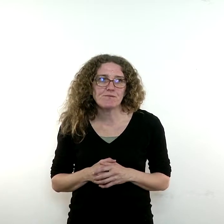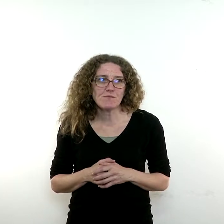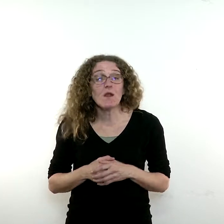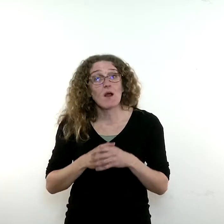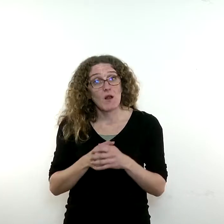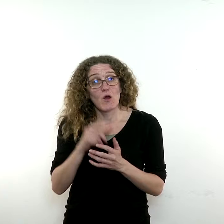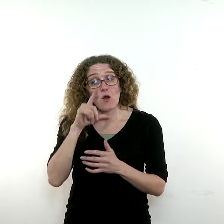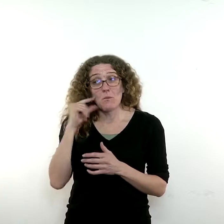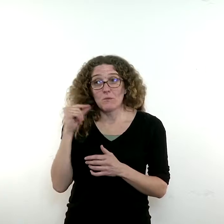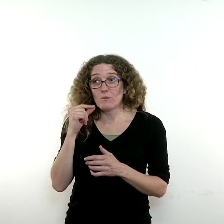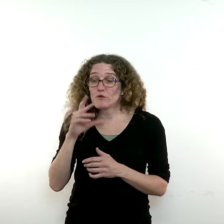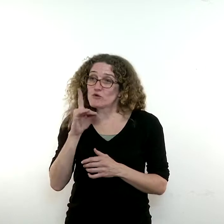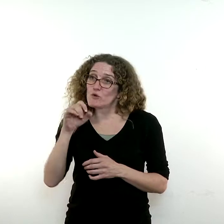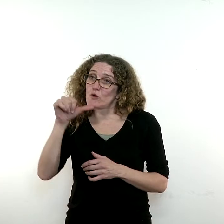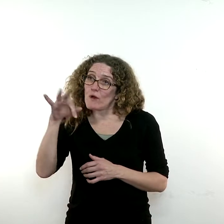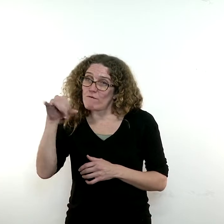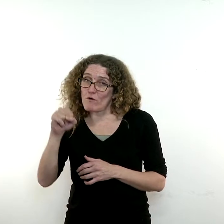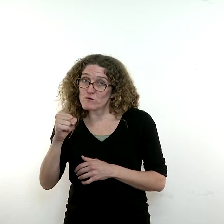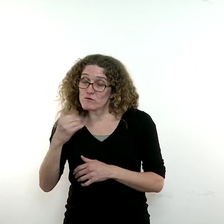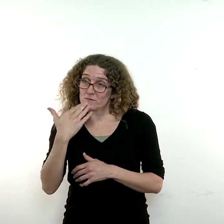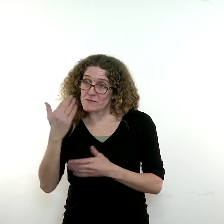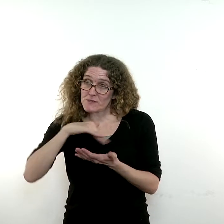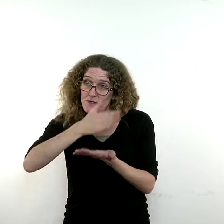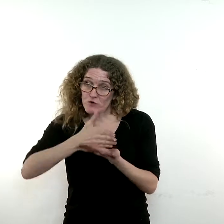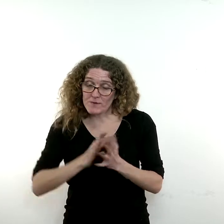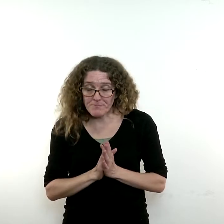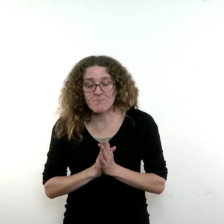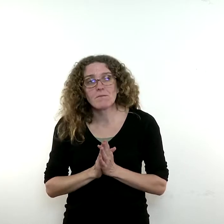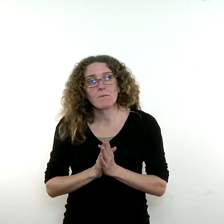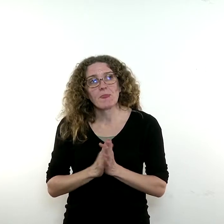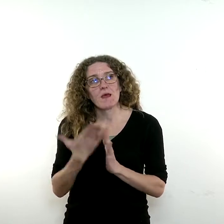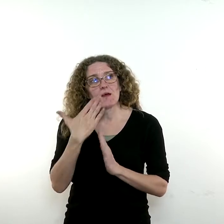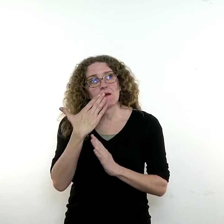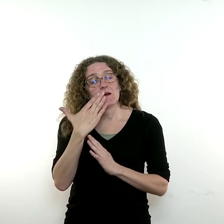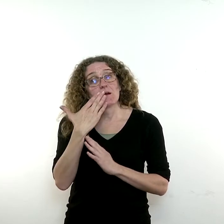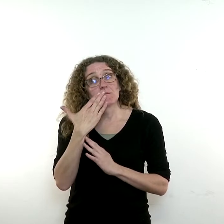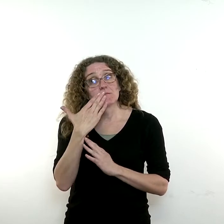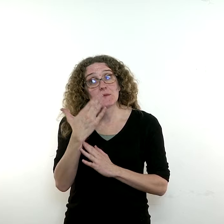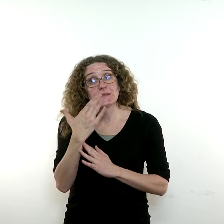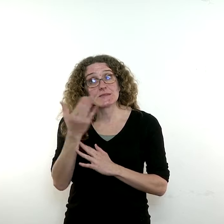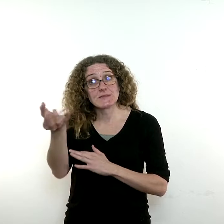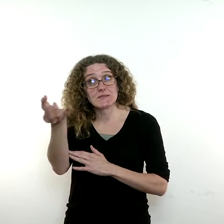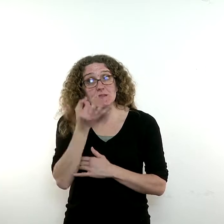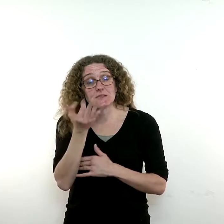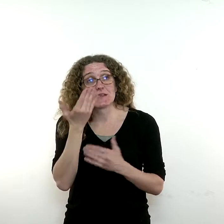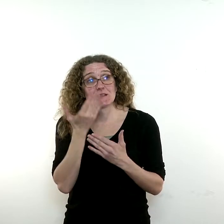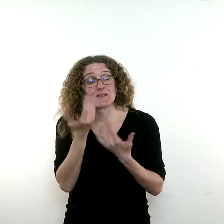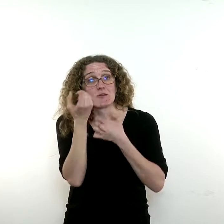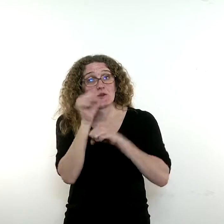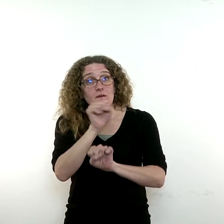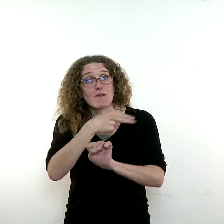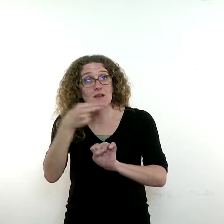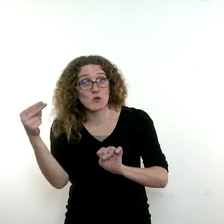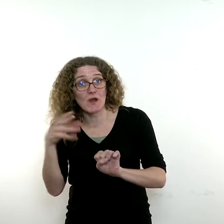Alors, Monsieur Delafosse, je vous remercie pour cette intervention. Je vous remercie de rappeler qu'il s'agit donc d'un préavis national avec des